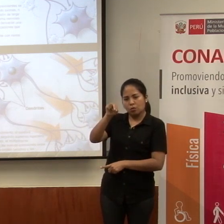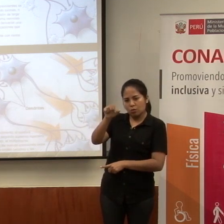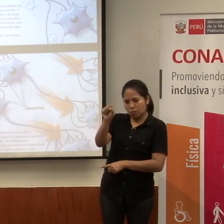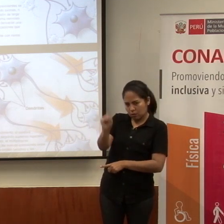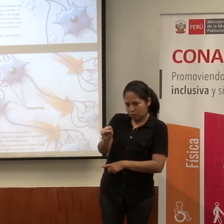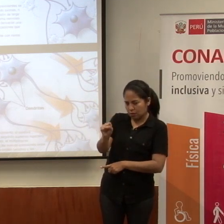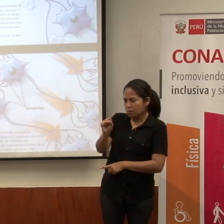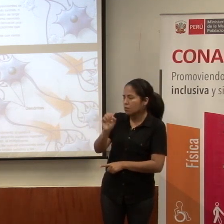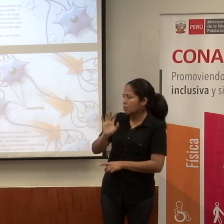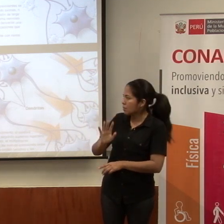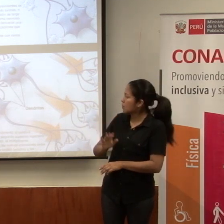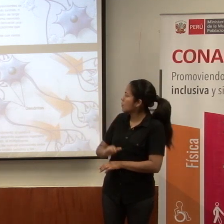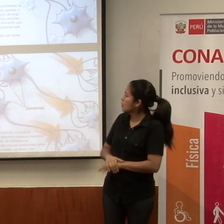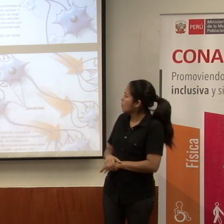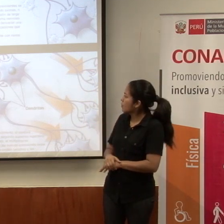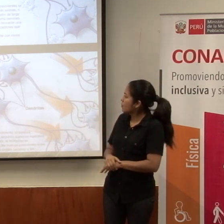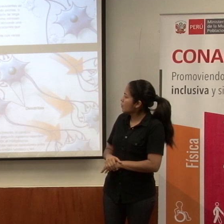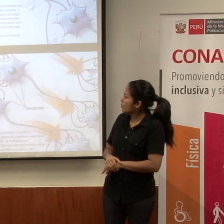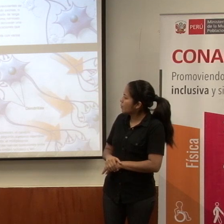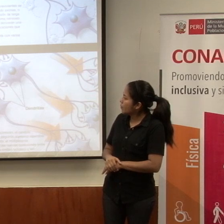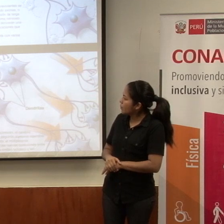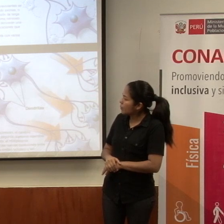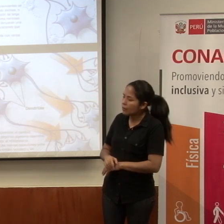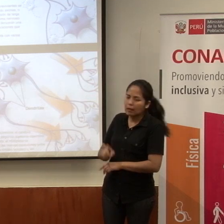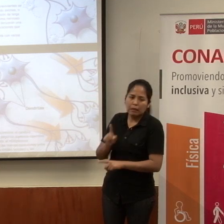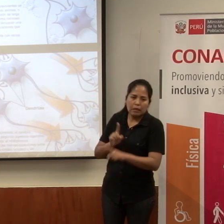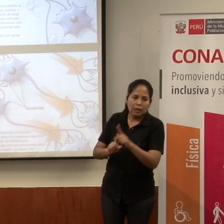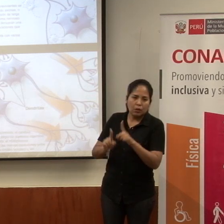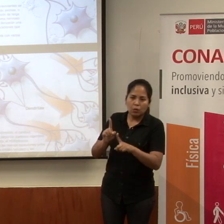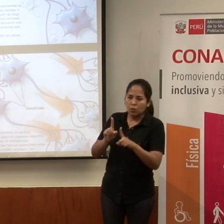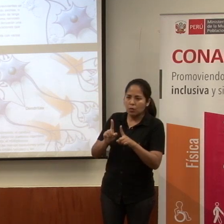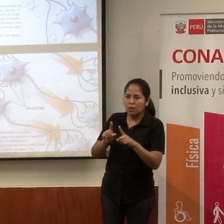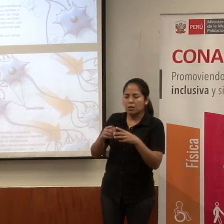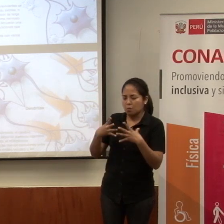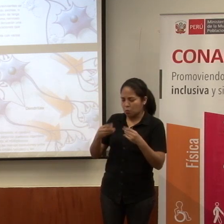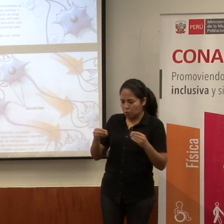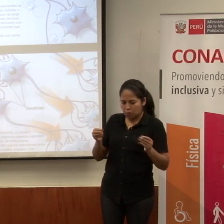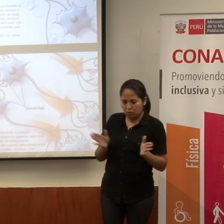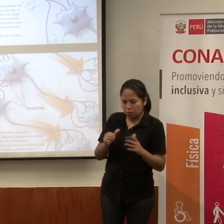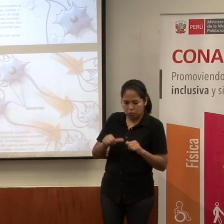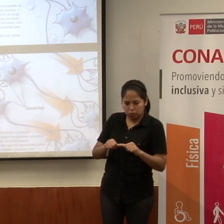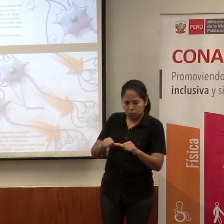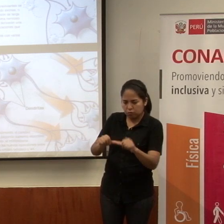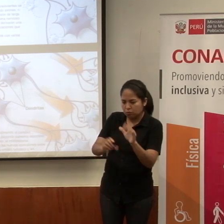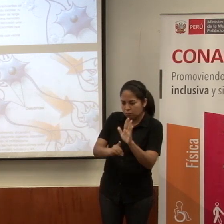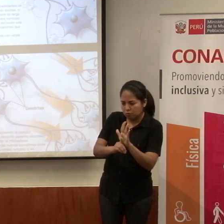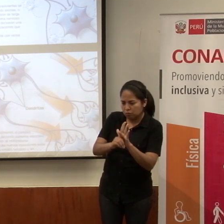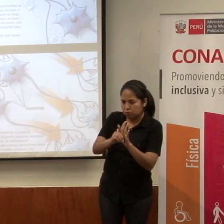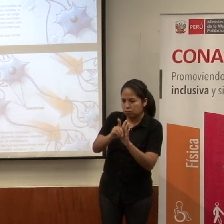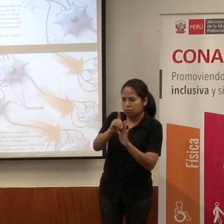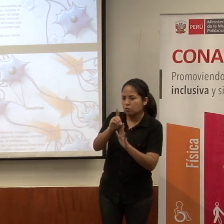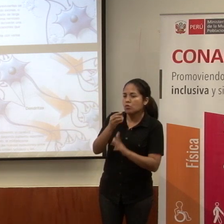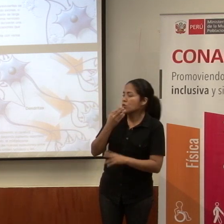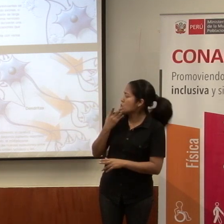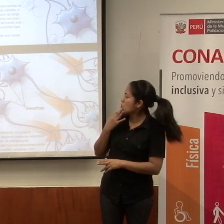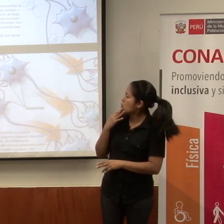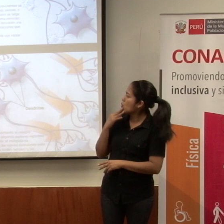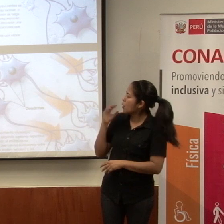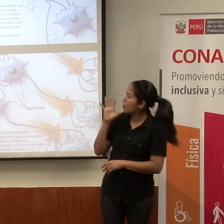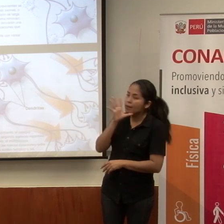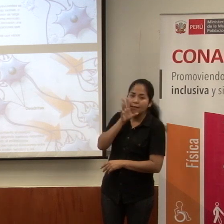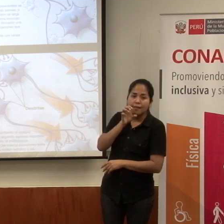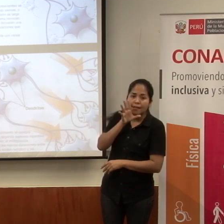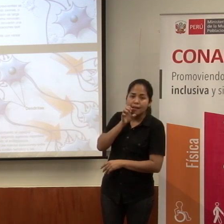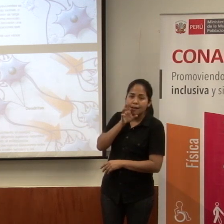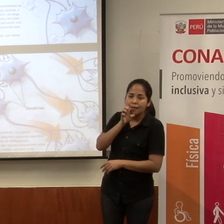descubrimiento de la neurociencia, y hay algunas que quedan muy estimuladas, que se ven como unas bandas anchas en color naranja, que